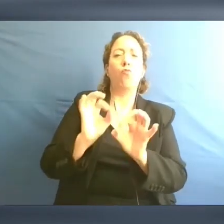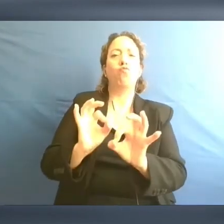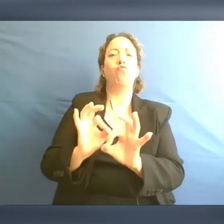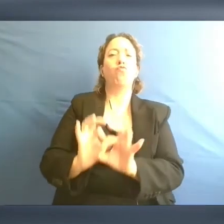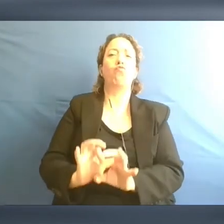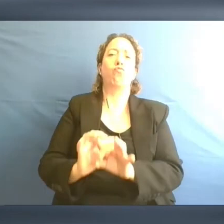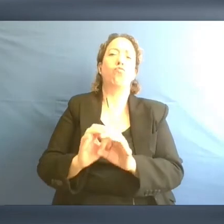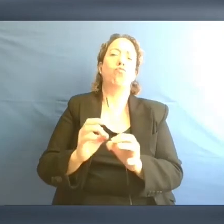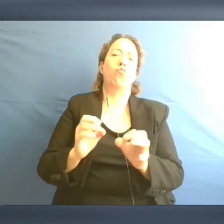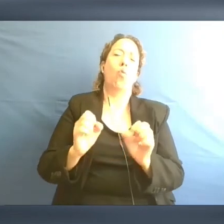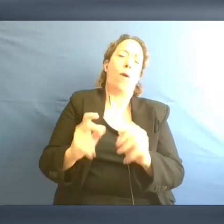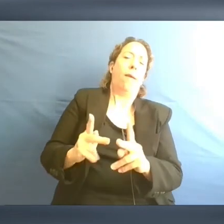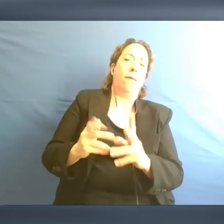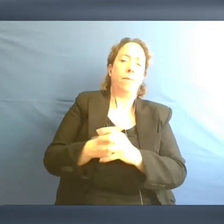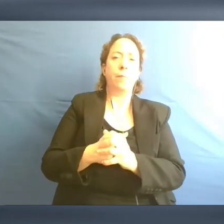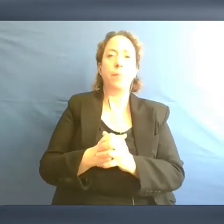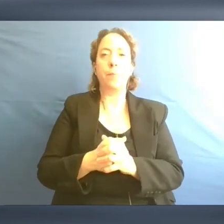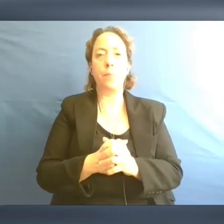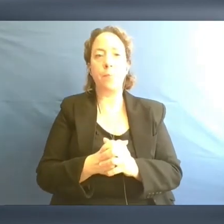admettons.